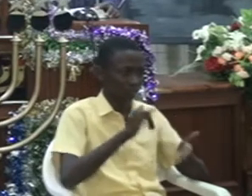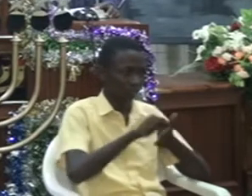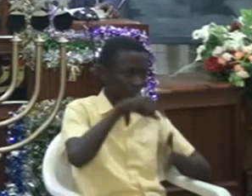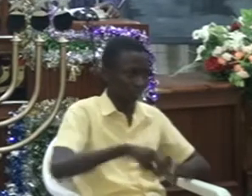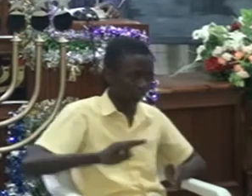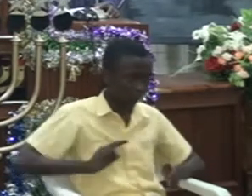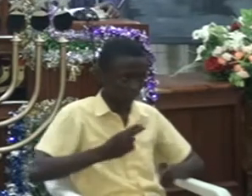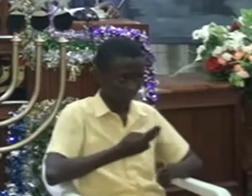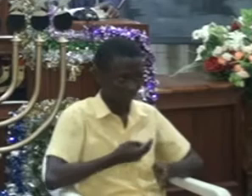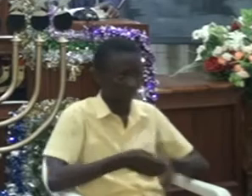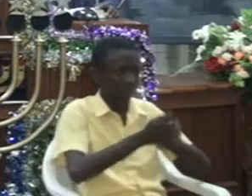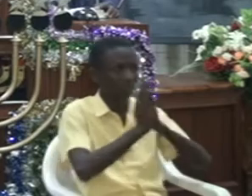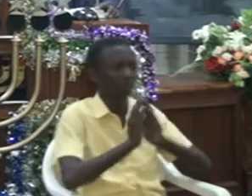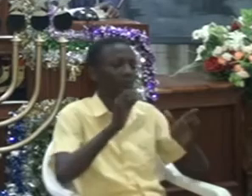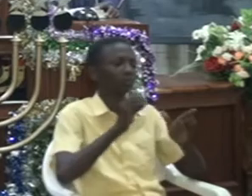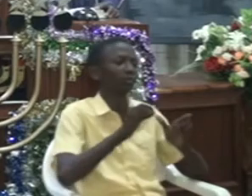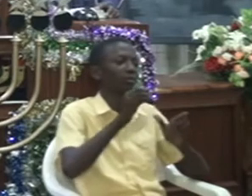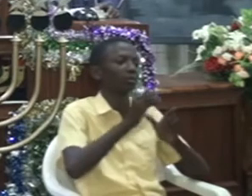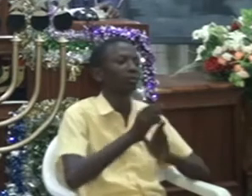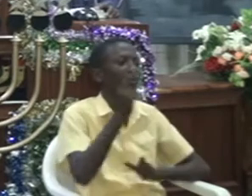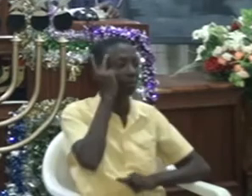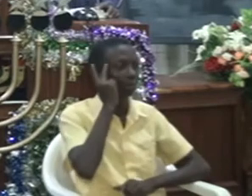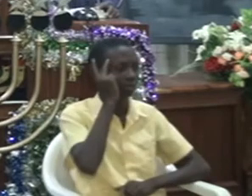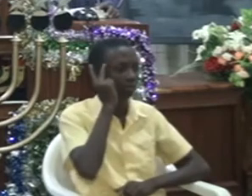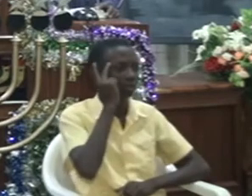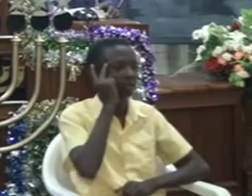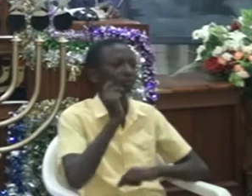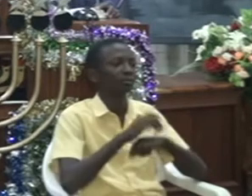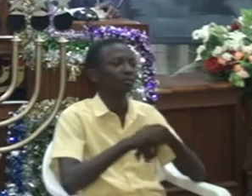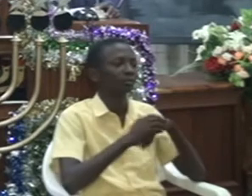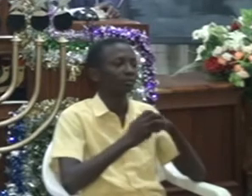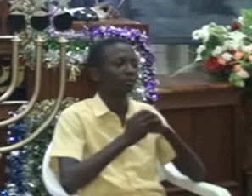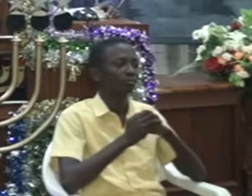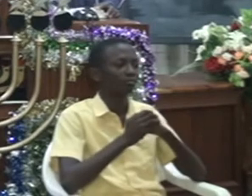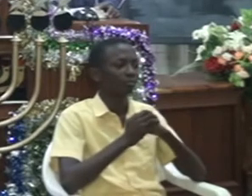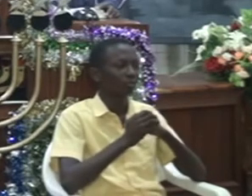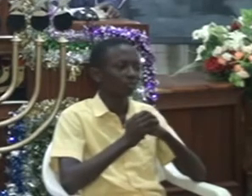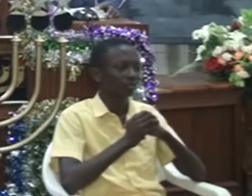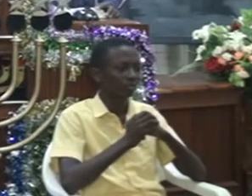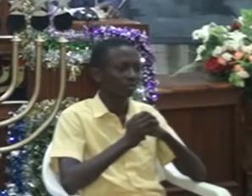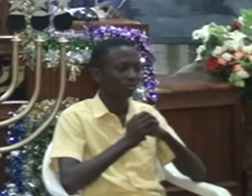ou pensons. Kwa zaidi ya ile ambao tunaomba ama kuwaza.